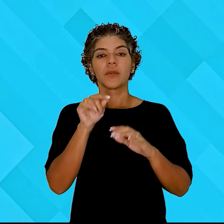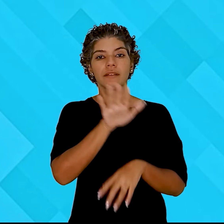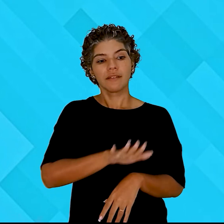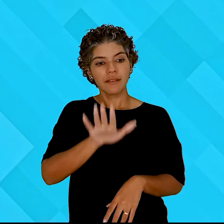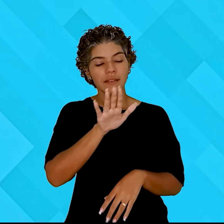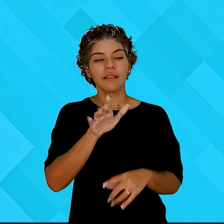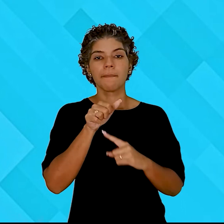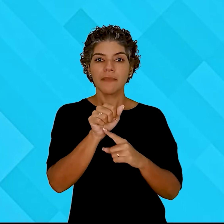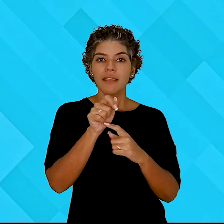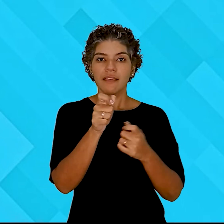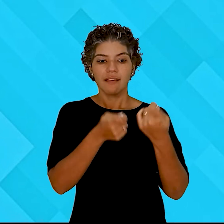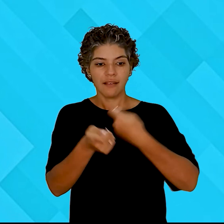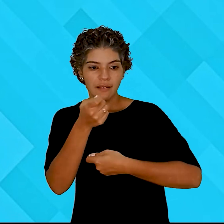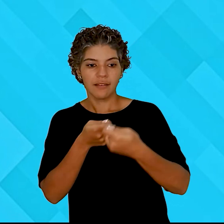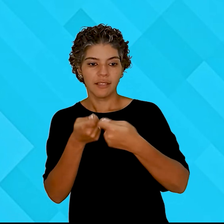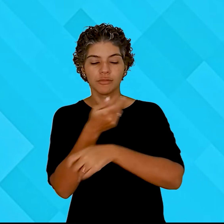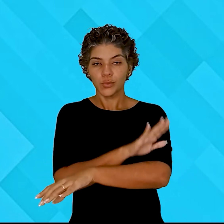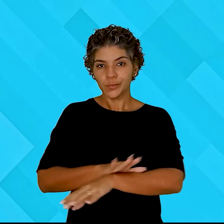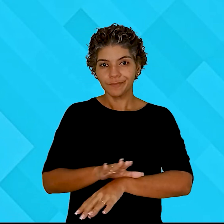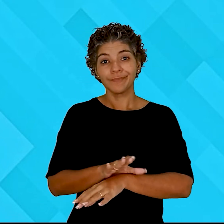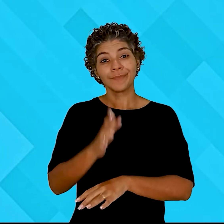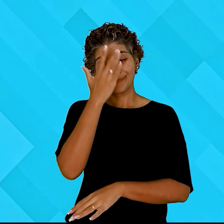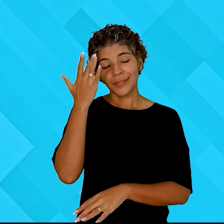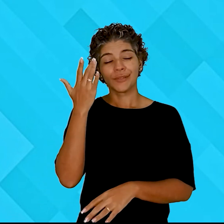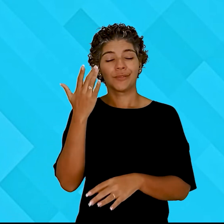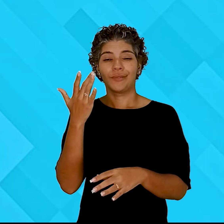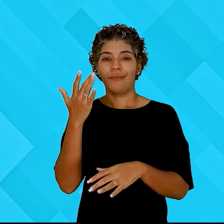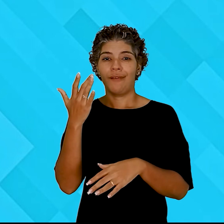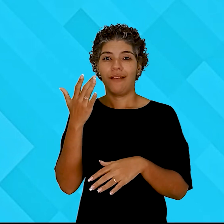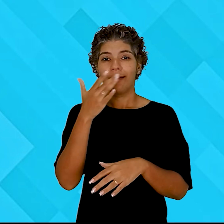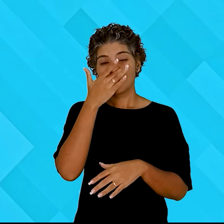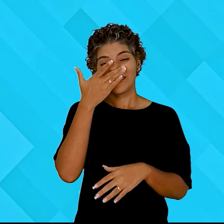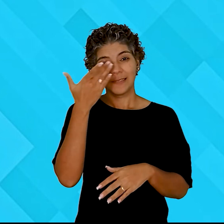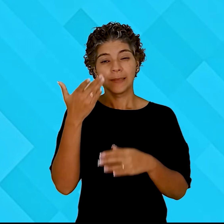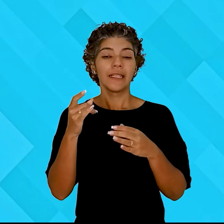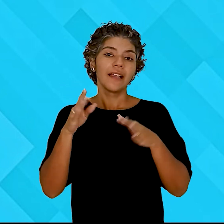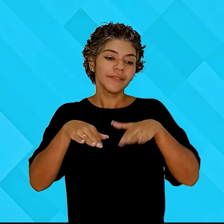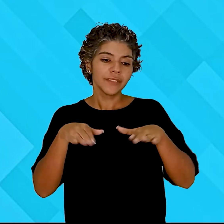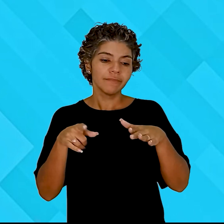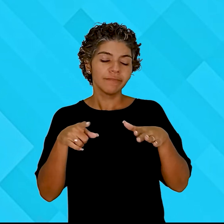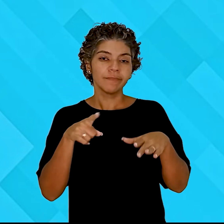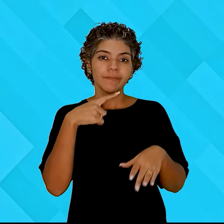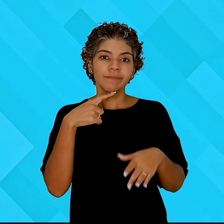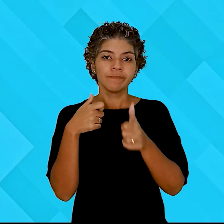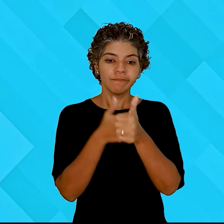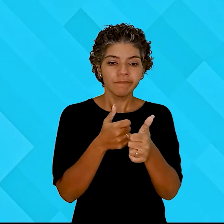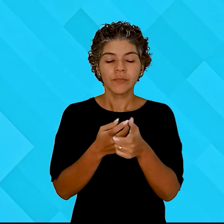esse mecanismo, de ir contra a maré. Então, muitas pessoas optam por continuar nesse modelo e muitas vezes acham que ele é